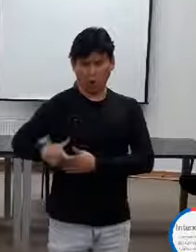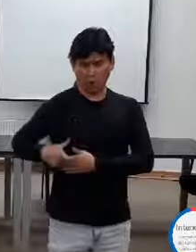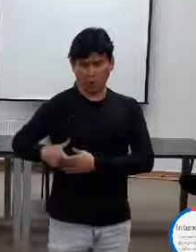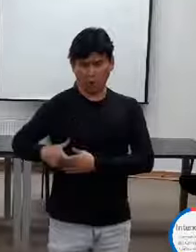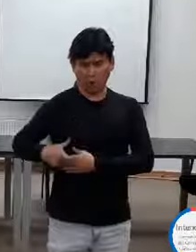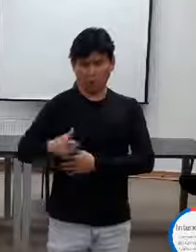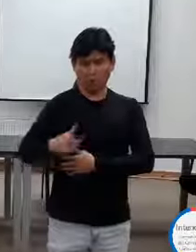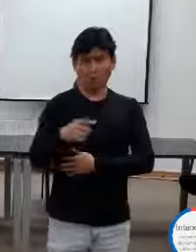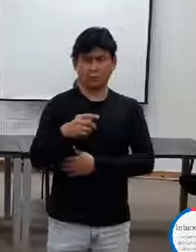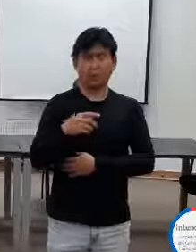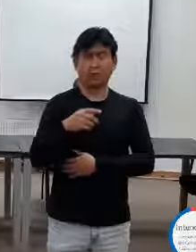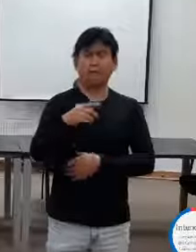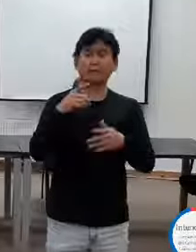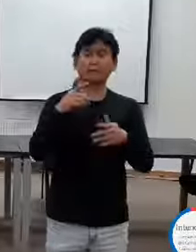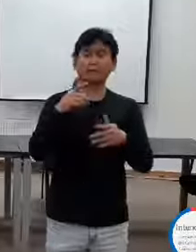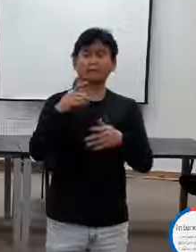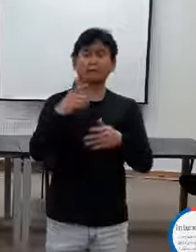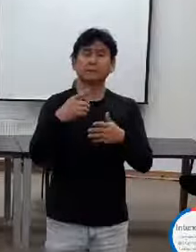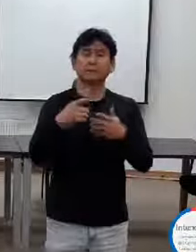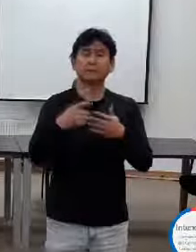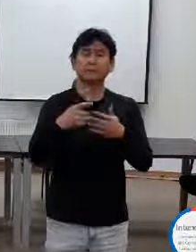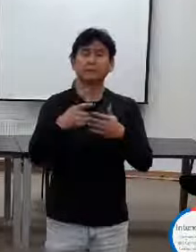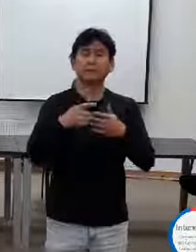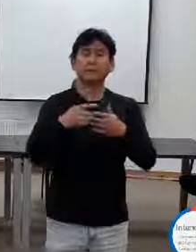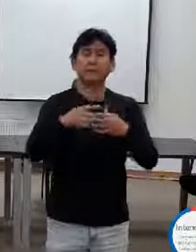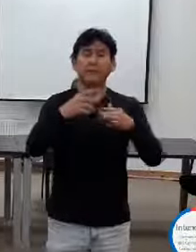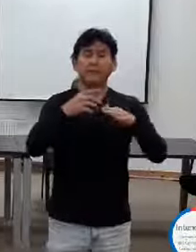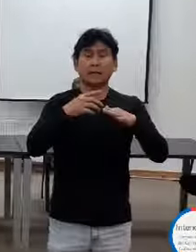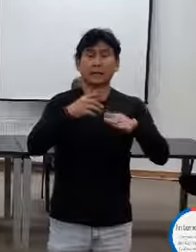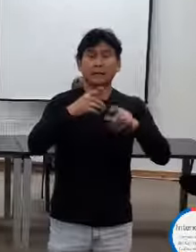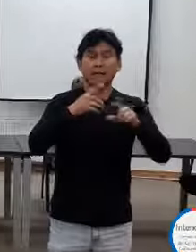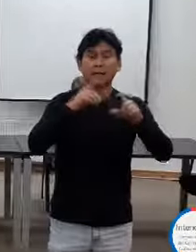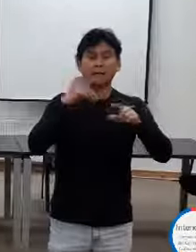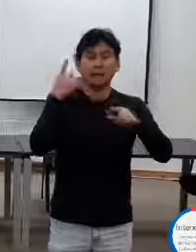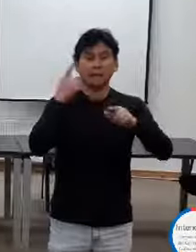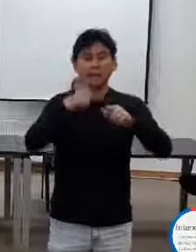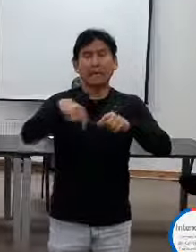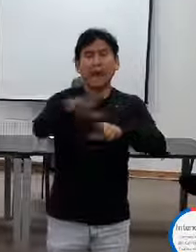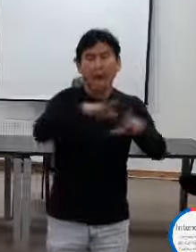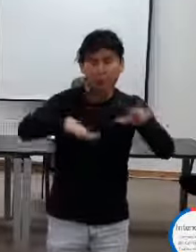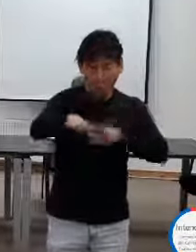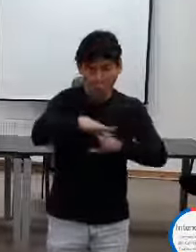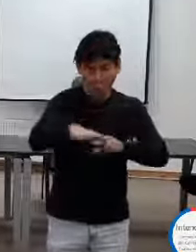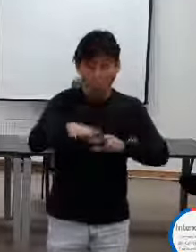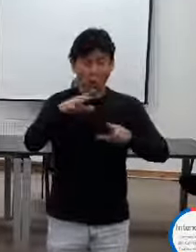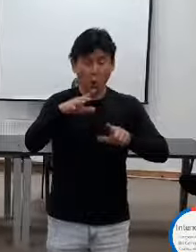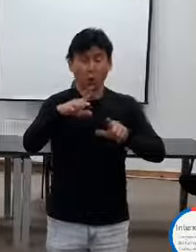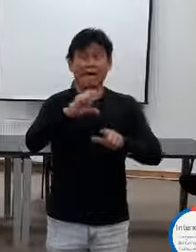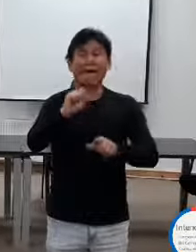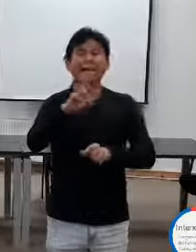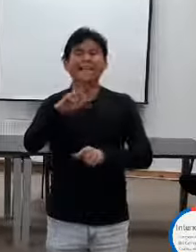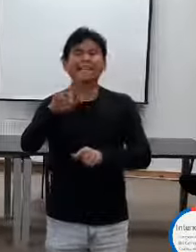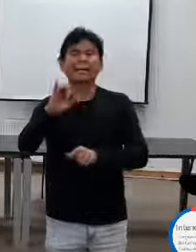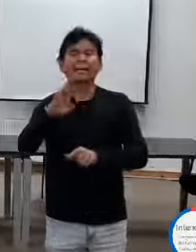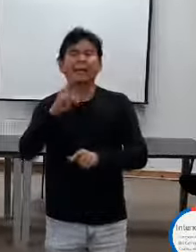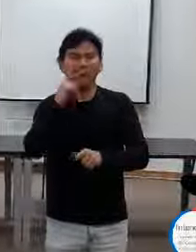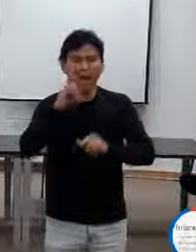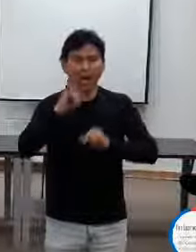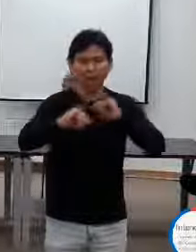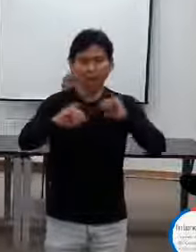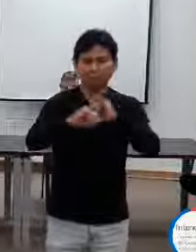supuesto con el gobernador de General Carrera y también con los consejeros de la provincia General Carrera, para dar a